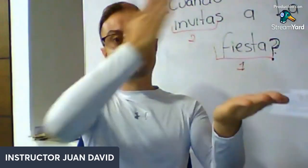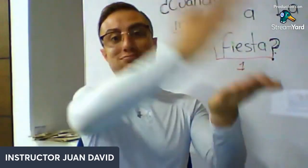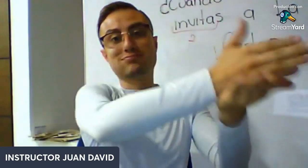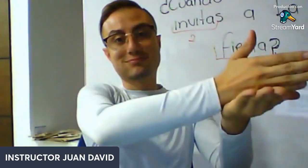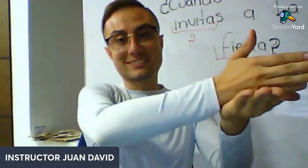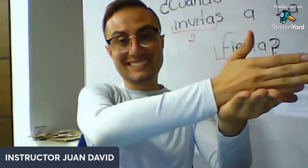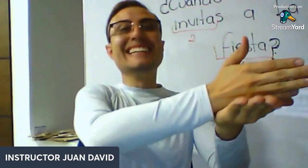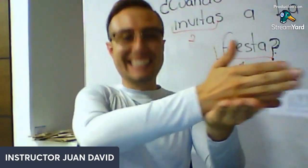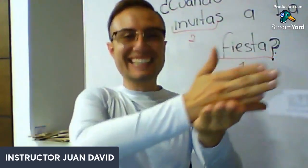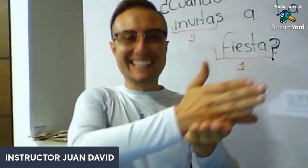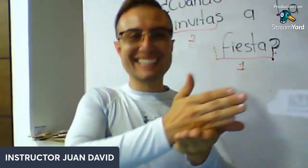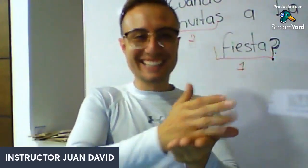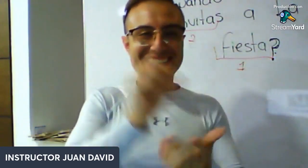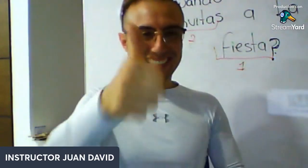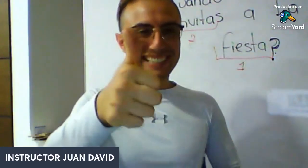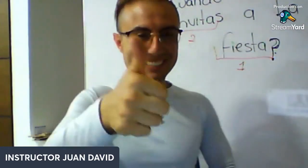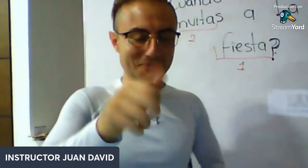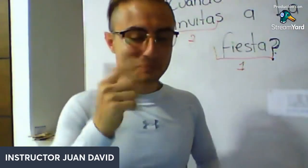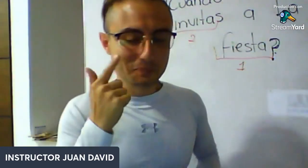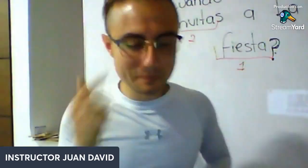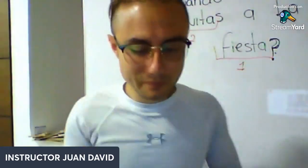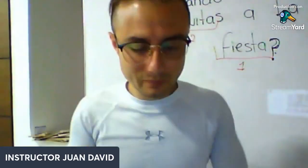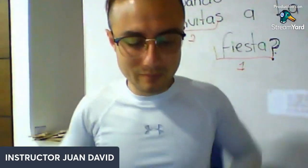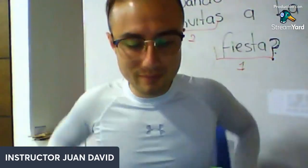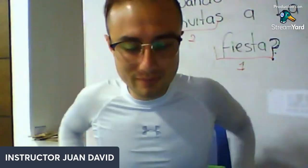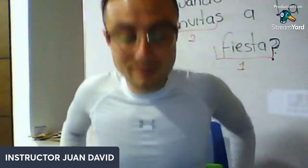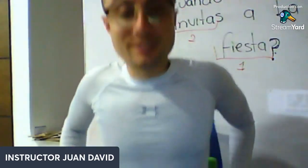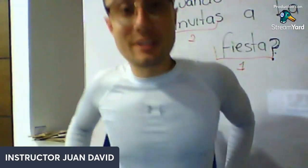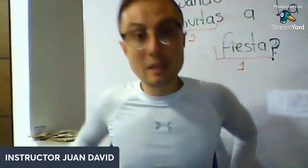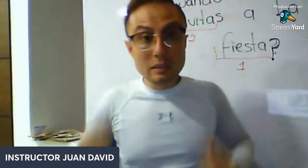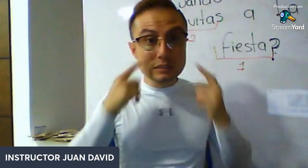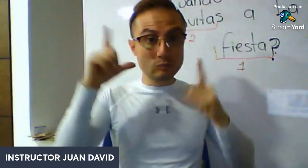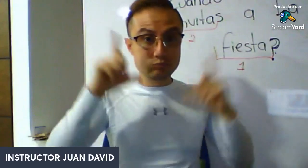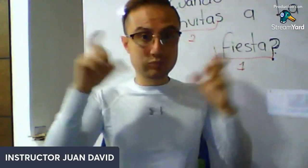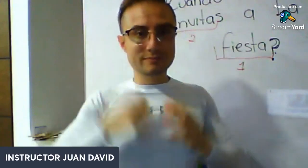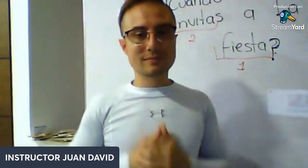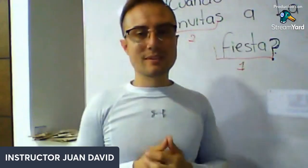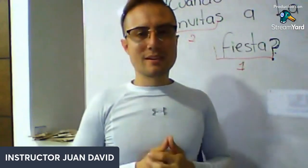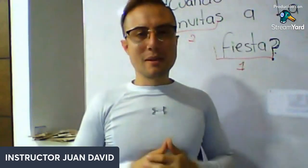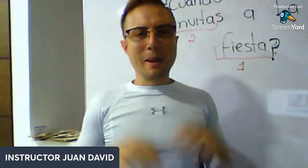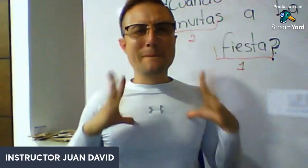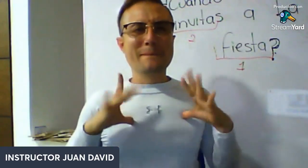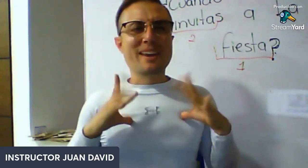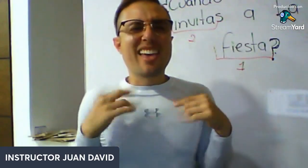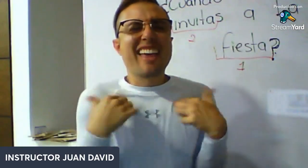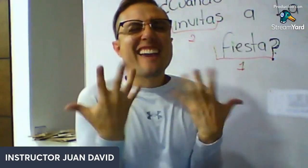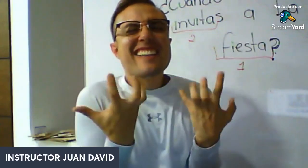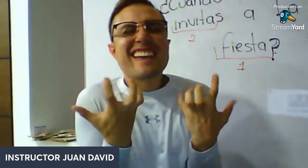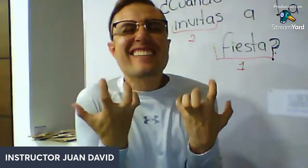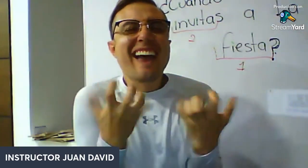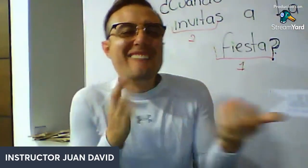no llego caminando sino así exacto muy bien y la expresión